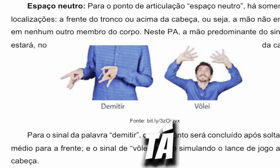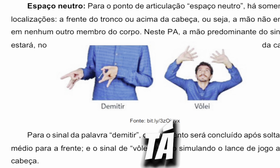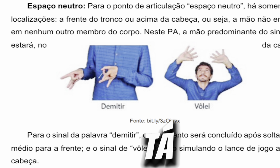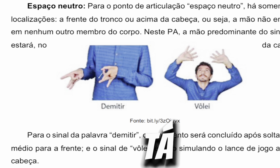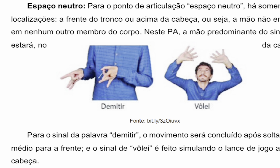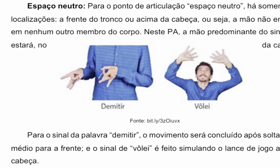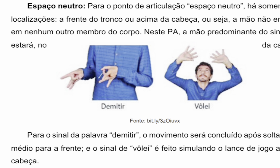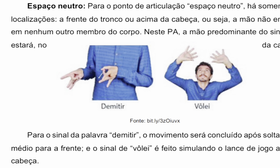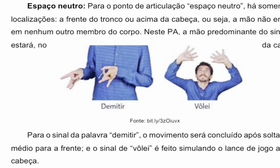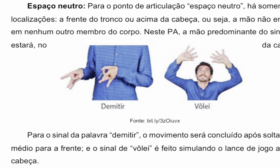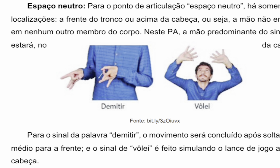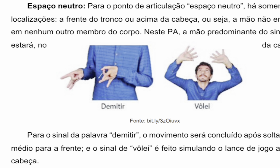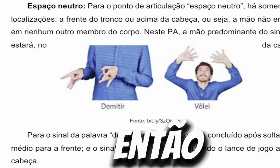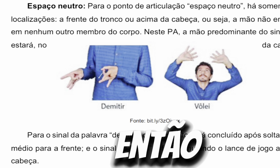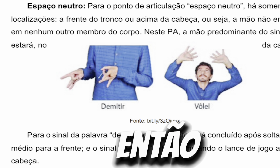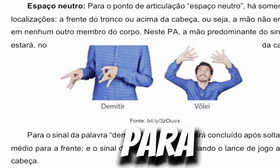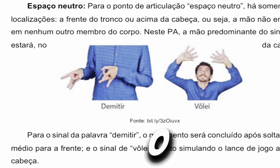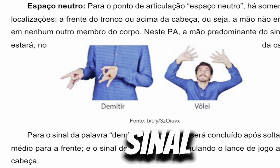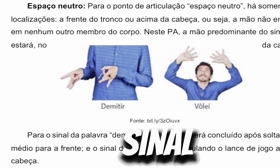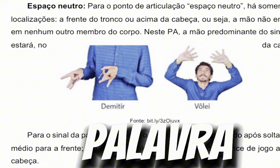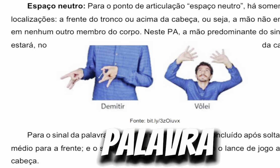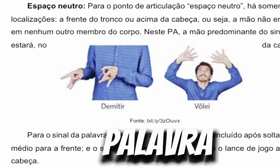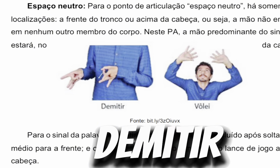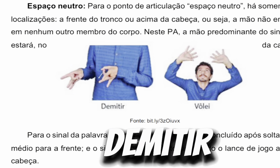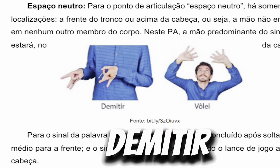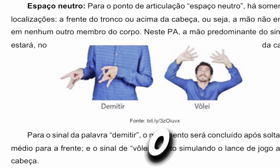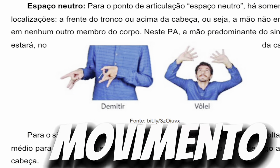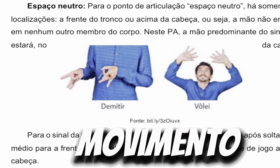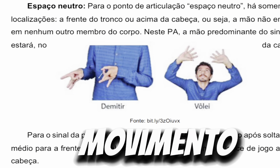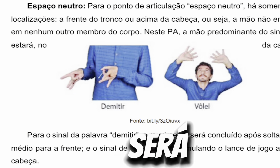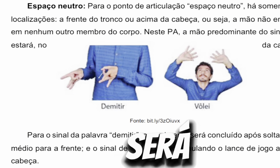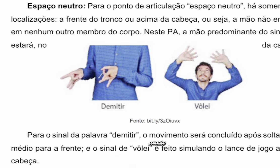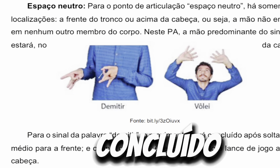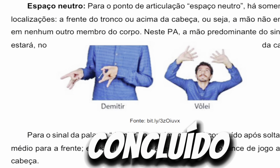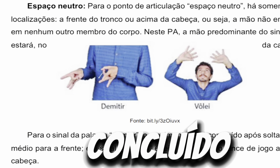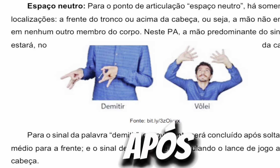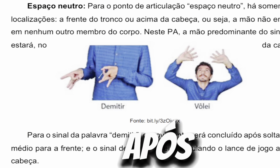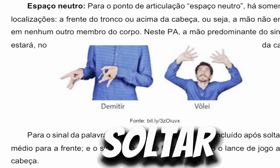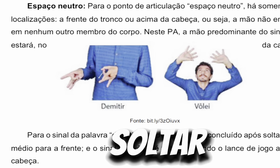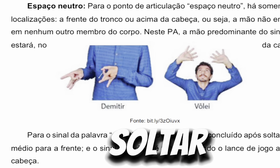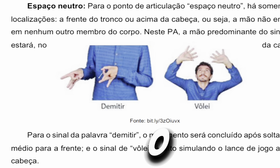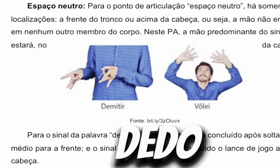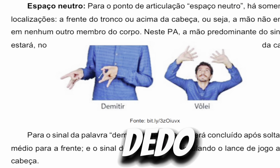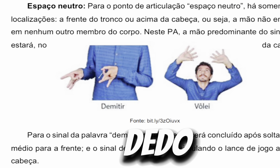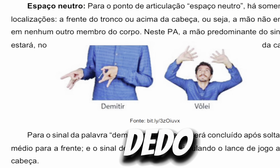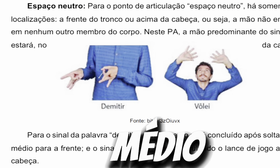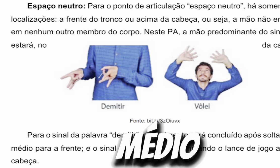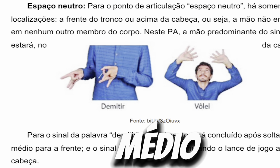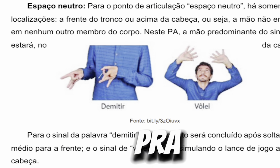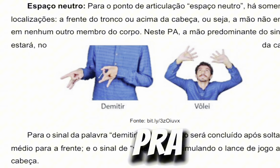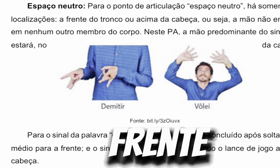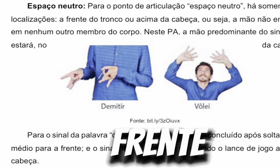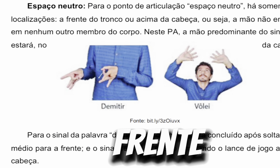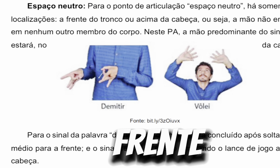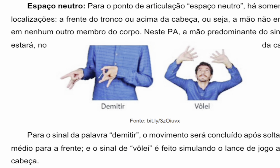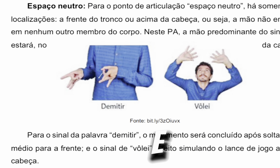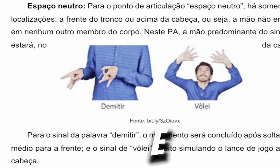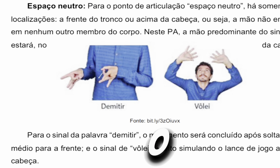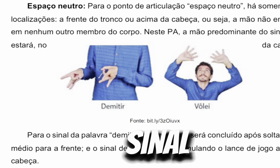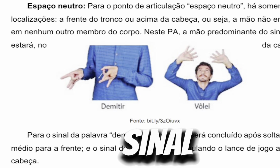tá? Então, para o sinal a palavra demitir, o movimento será concluído após soltar o dedo médio para frente. E o sinal